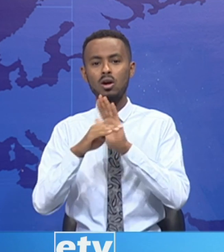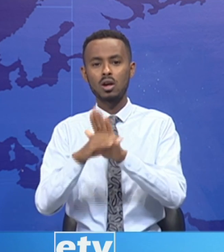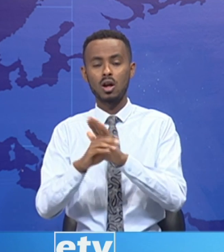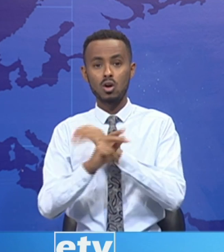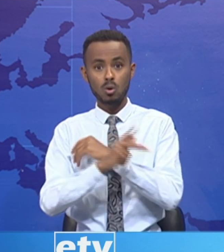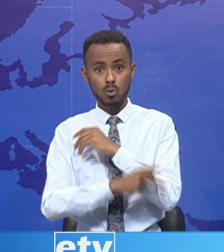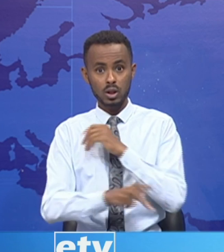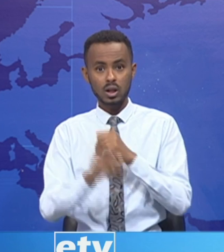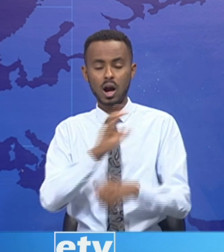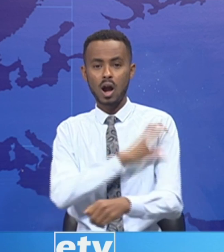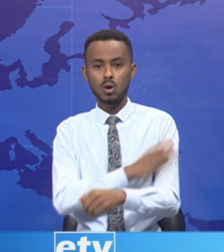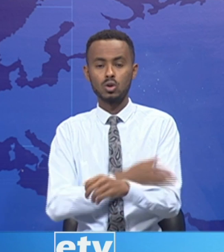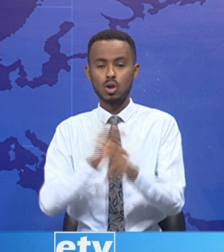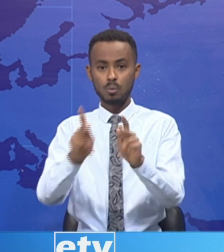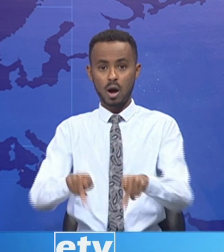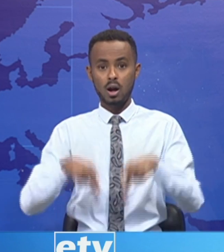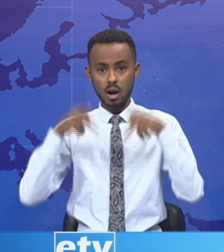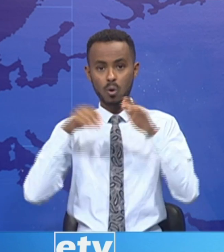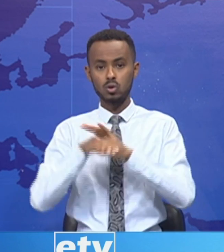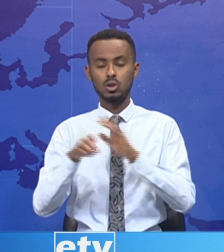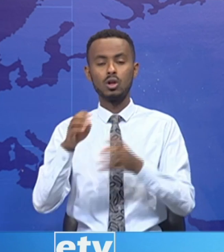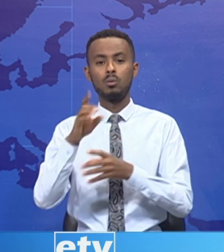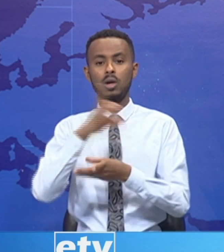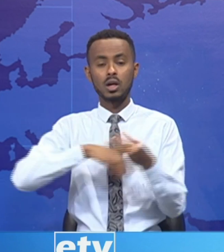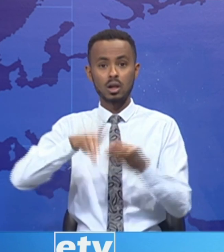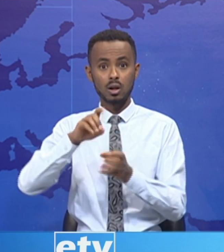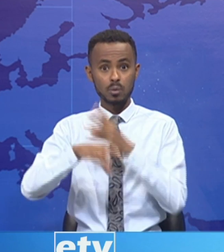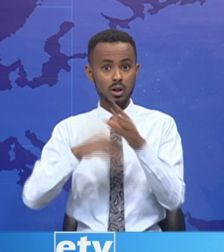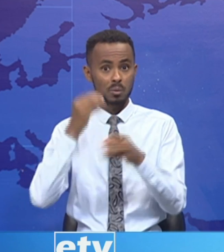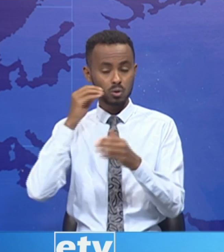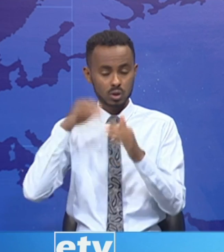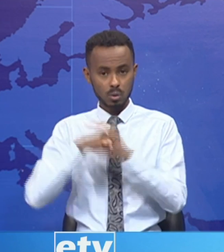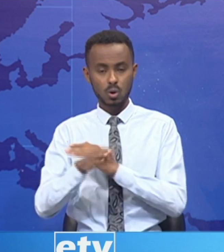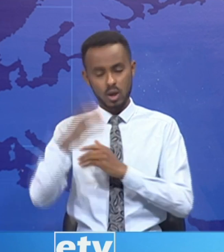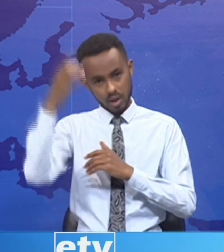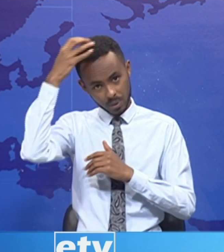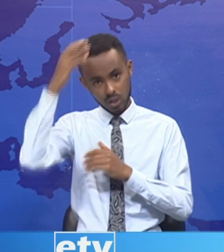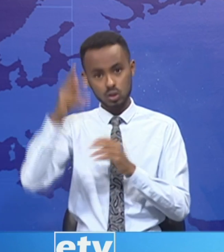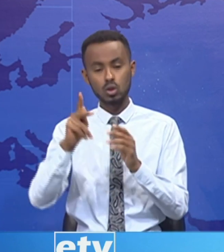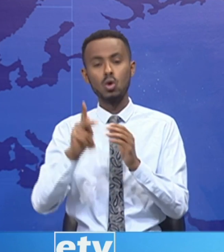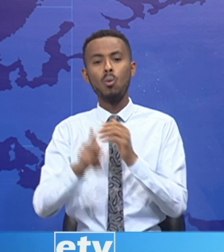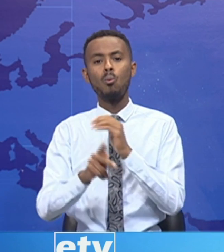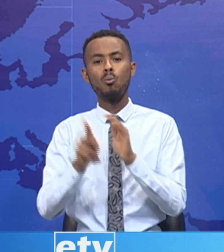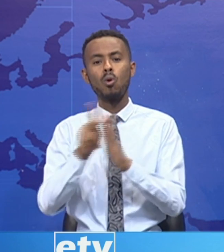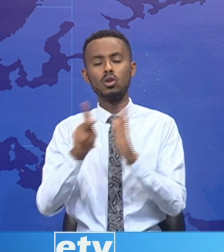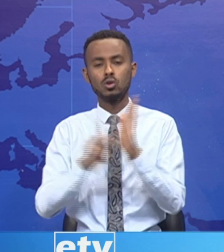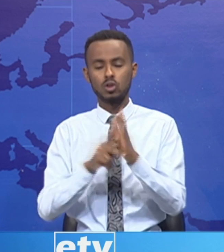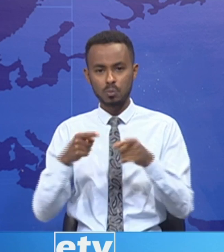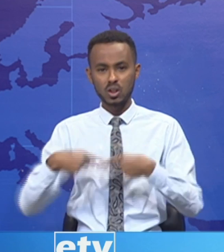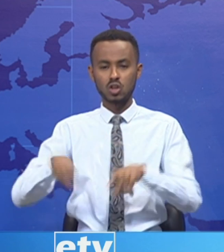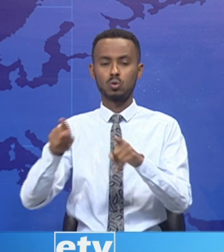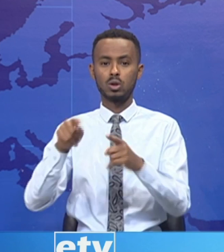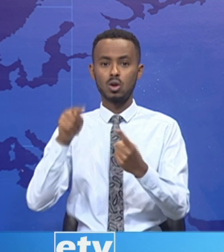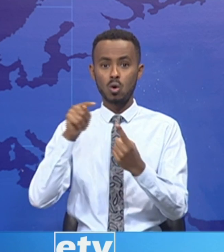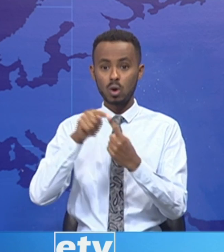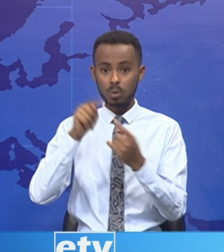ኃይሎቹ ፓርላማ ውስጥ በክልል ምክር ቤት ውስጥ ገብተው የመንግስትን ፖሊሲዎች የሚተቹበት ወደ መጨረሻው ደግሞና ወደ ተሻለው